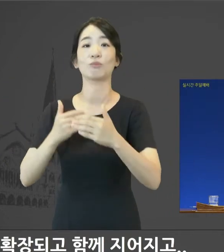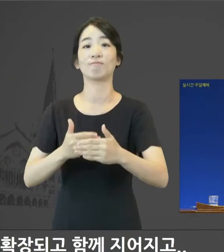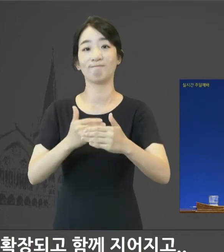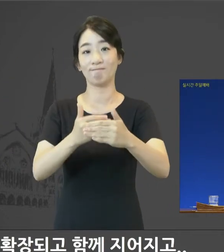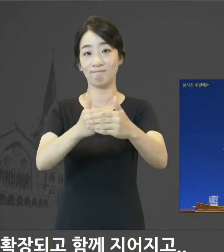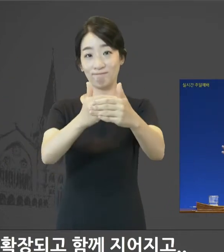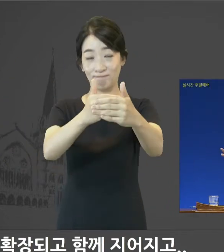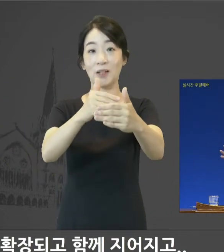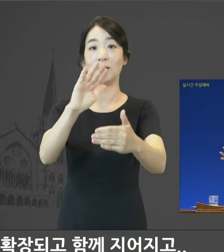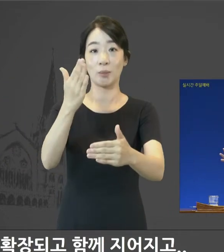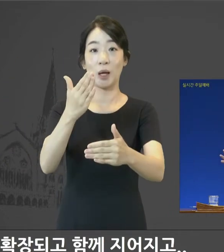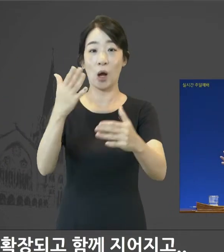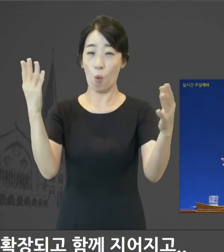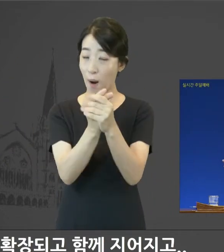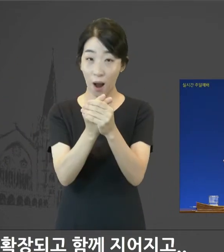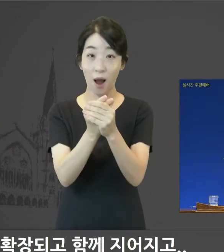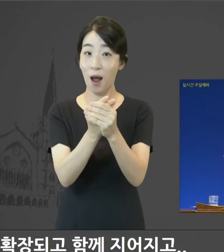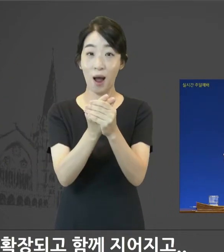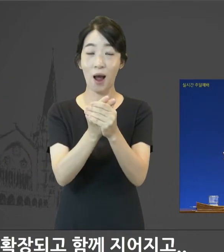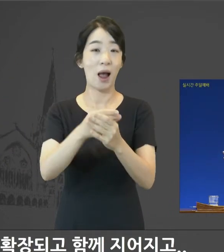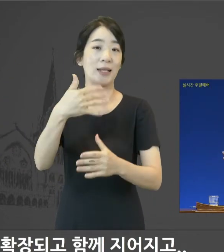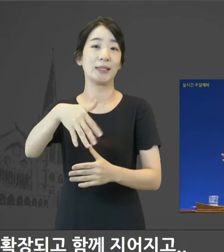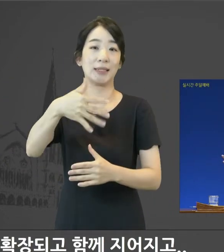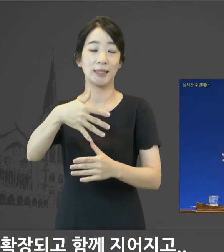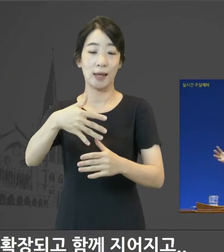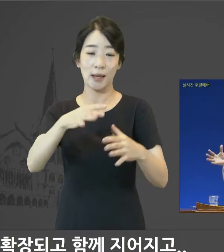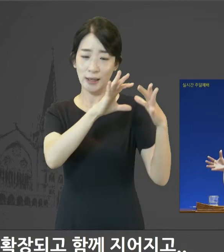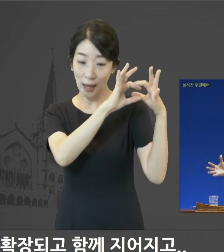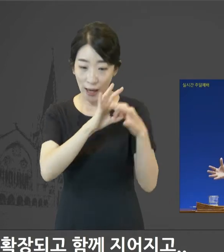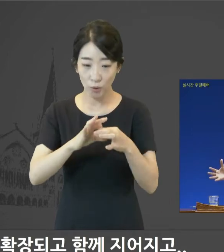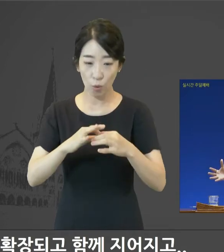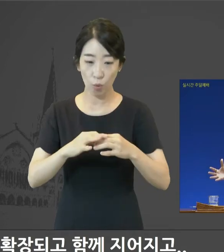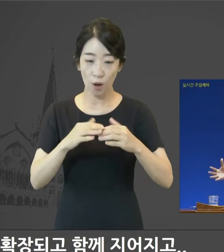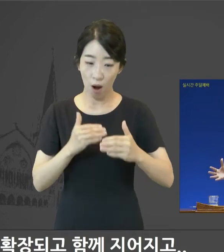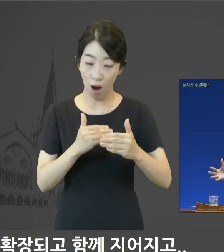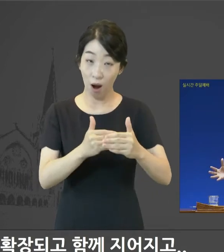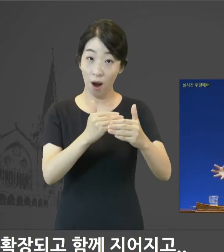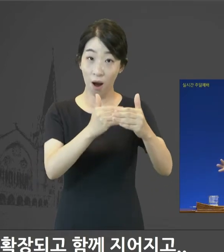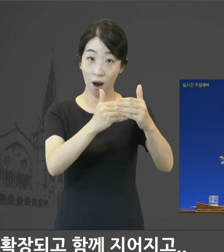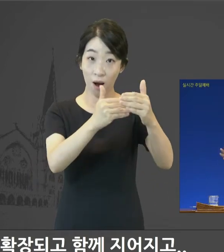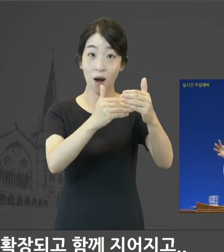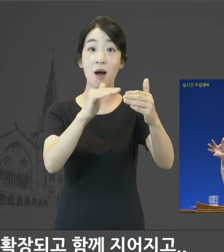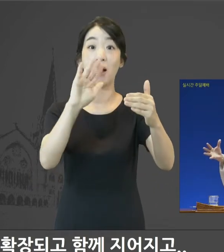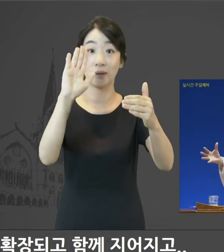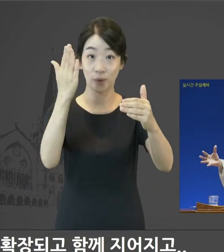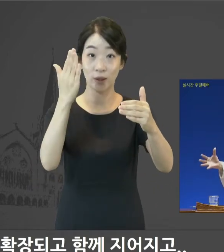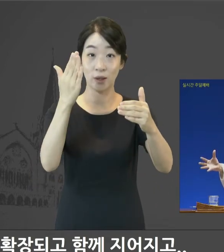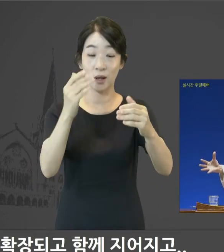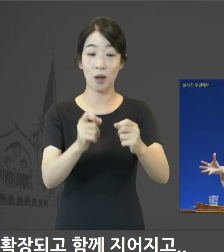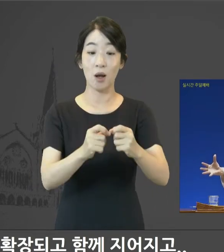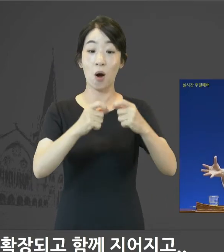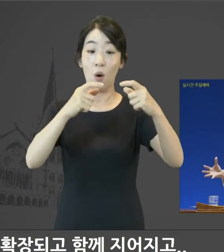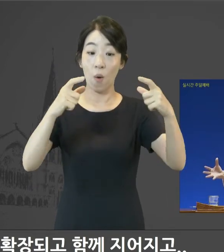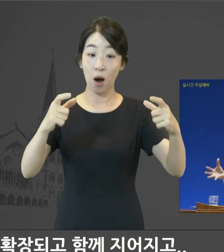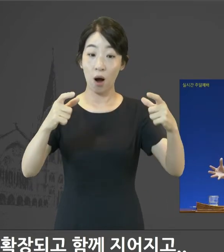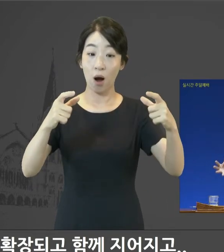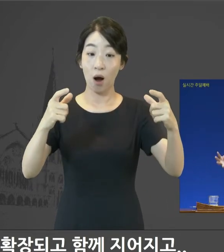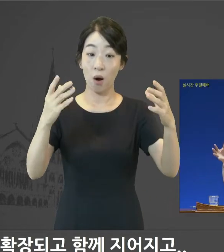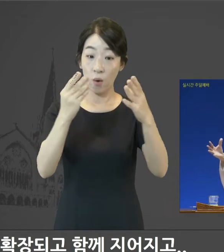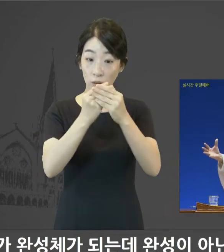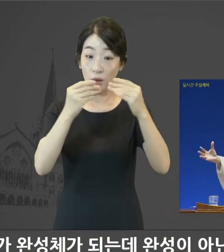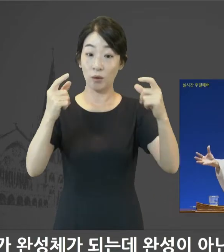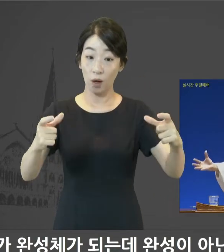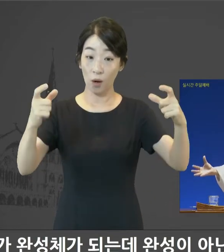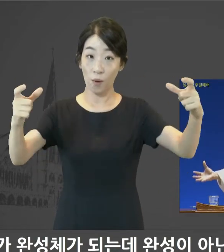건물 자체가 완성체가 되는데 이 완성체가 완성이 아닌 거예요. 완성체가 또 확장이 돼서 또 다른 완성체가 되고